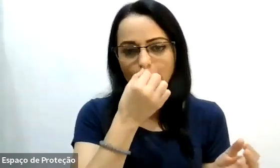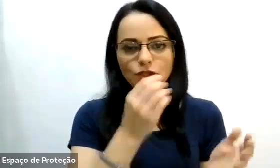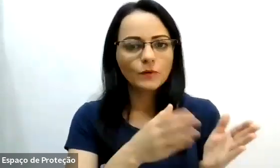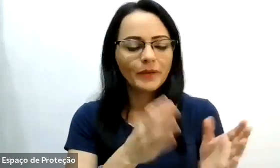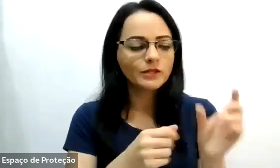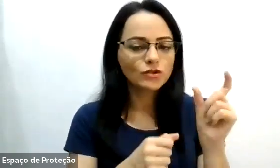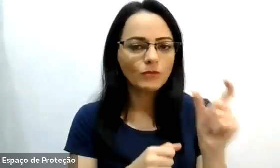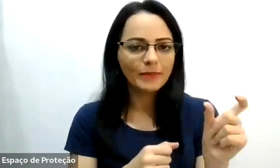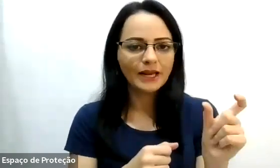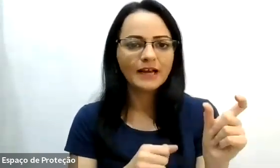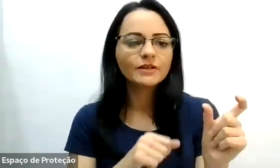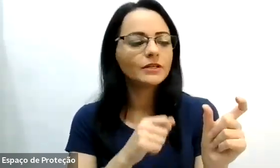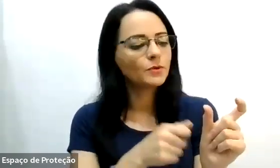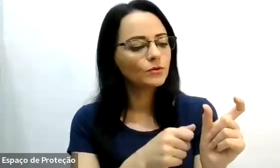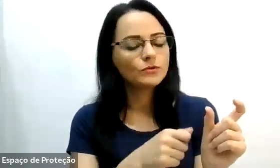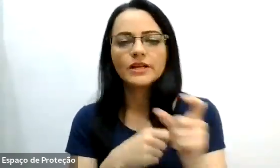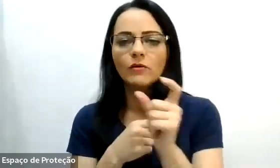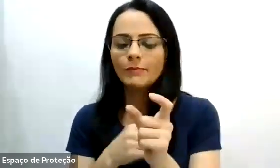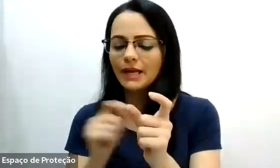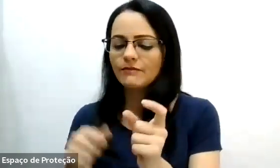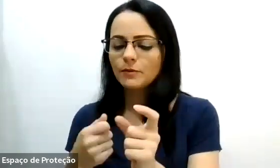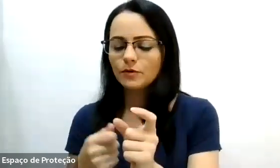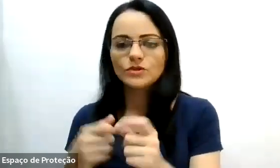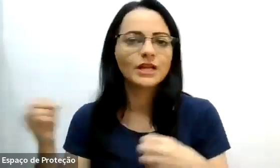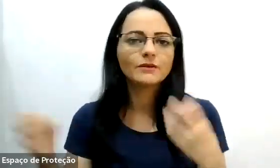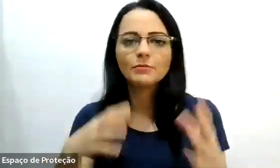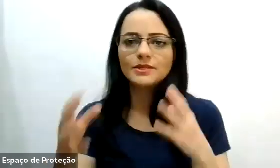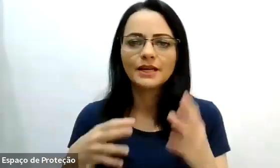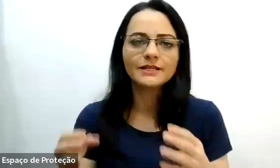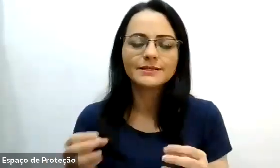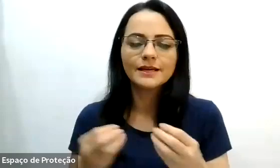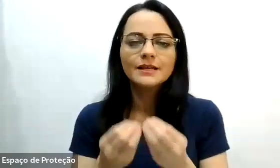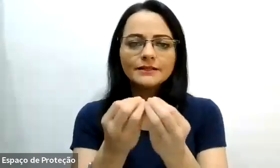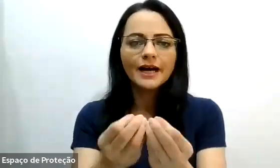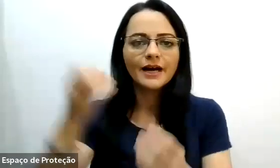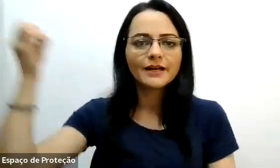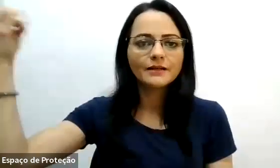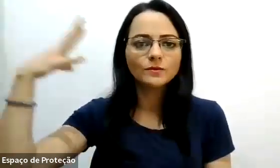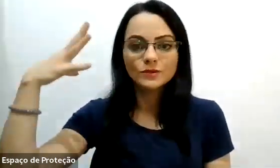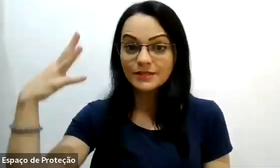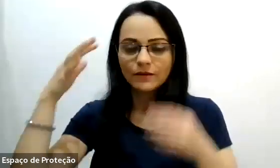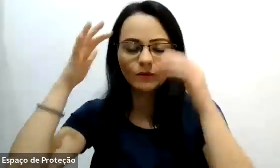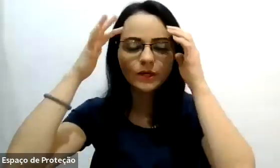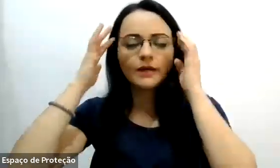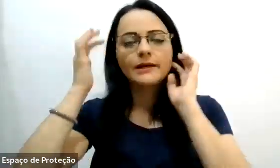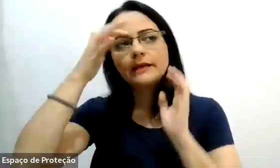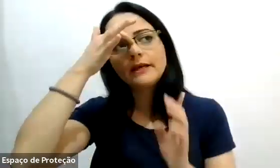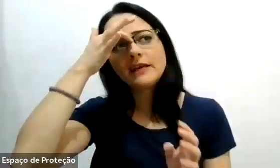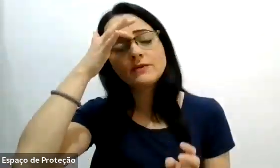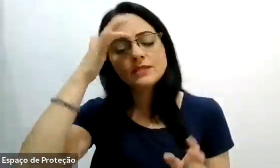gente não pega só uma palavra e procura o sinal. Uma palavra, procura o sinal e depois sinaliza. Dar à luz. Não. Você